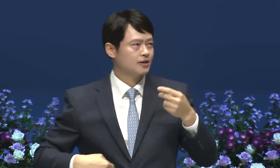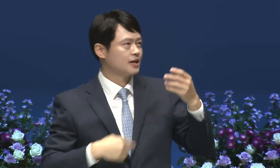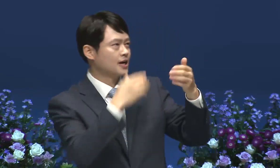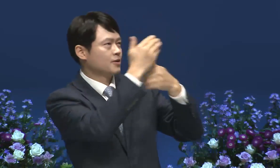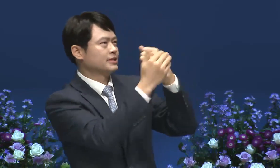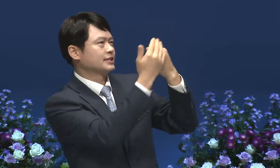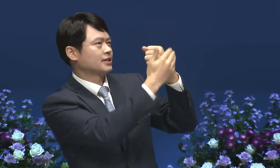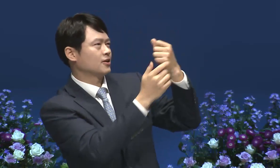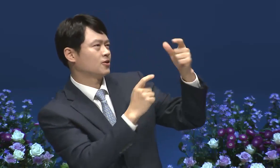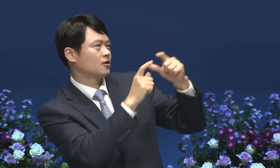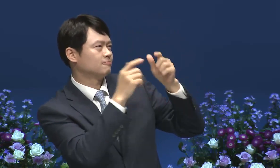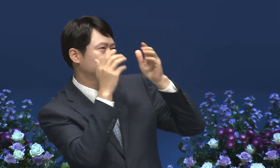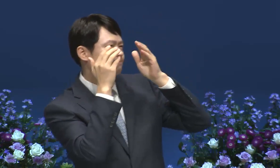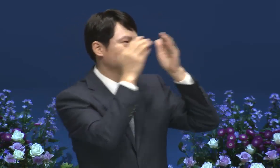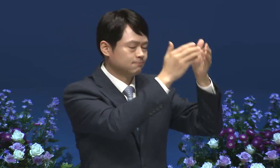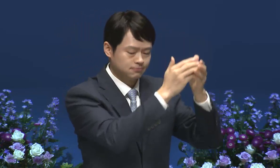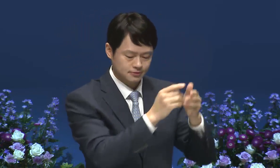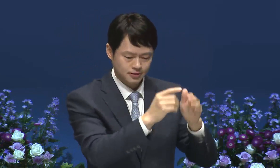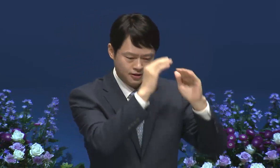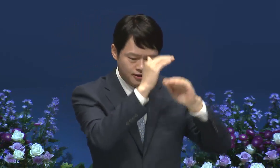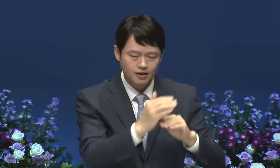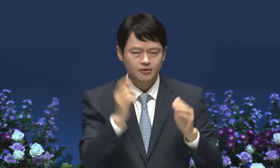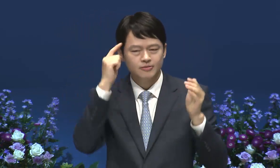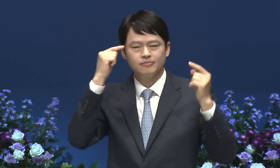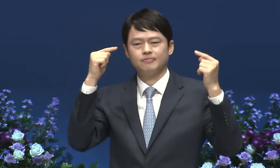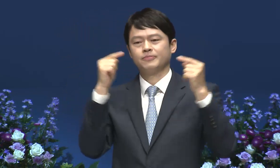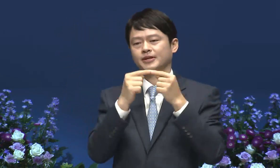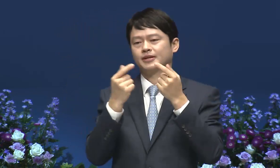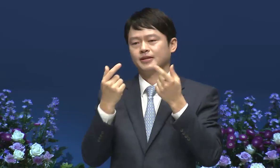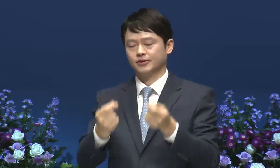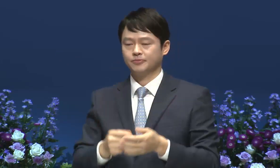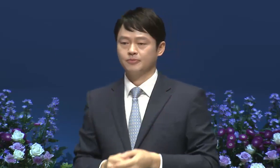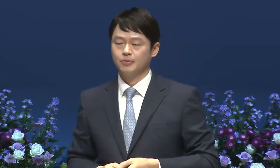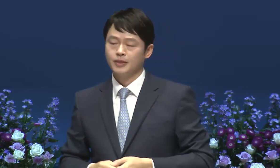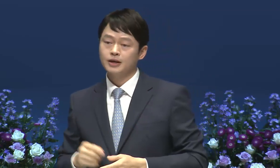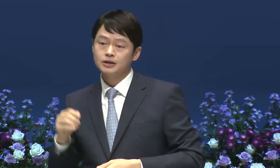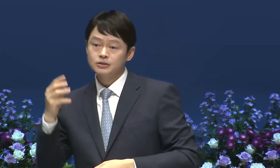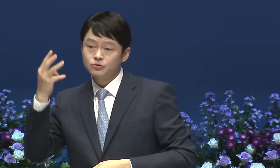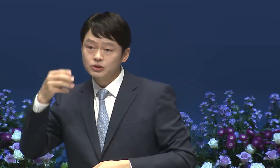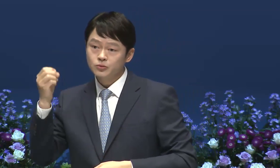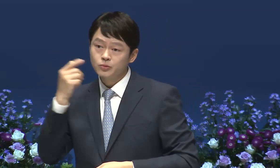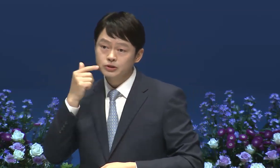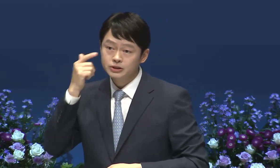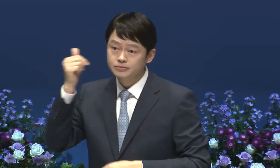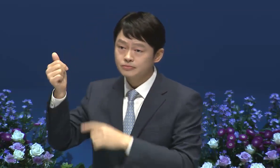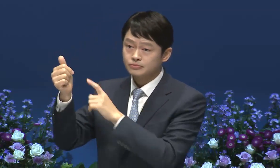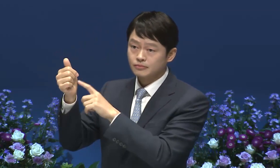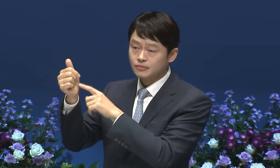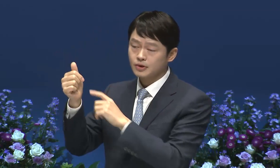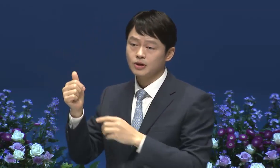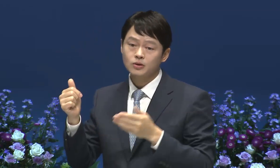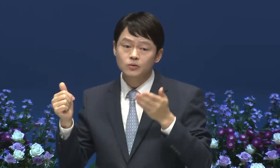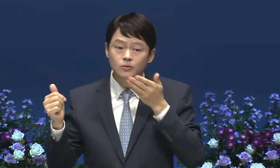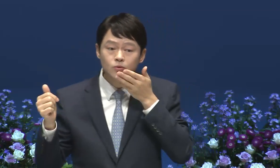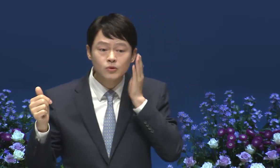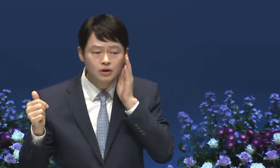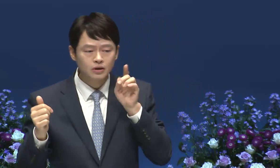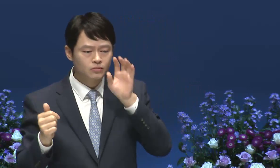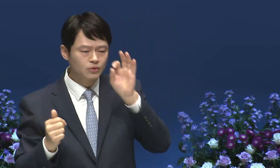된다라고 말씀해 주셨습니다. 내가 지금 연약할지라도 그리스도만 붙잡고 있다면 전혀 문제가 없다고 말씀을 해주셨습니다.